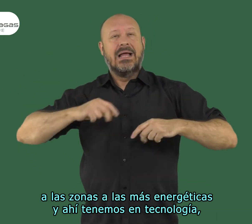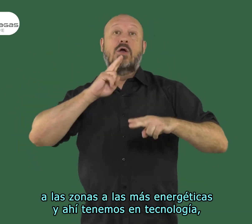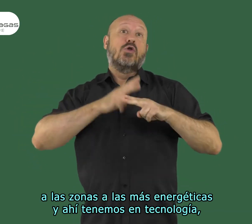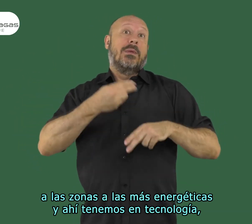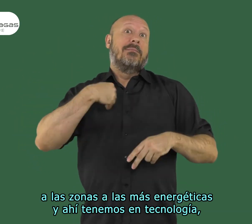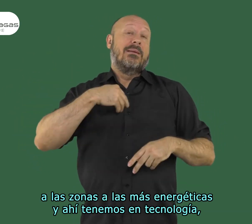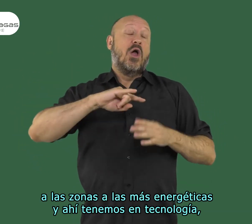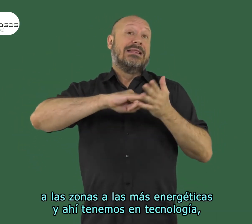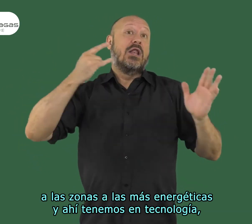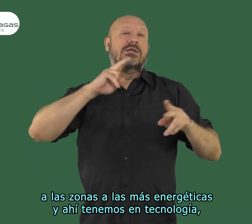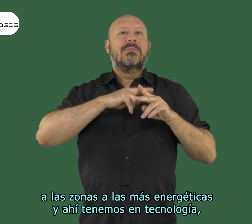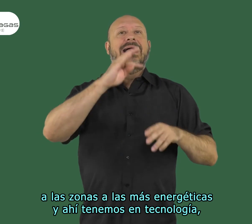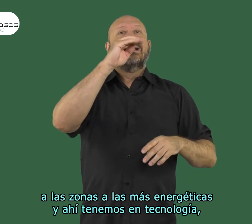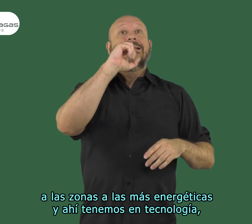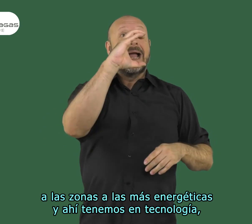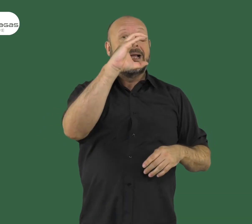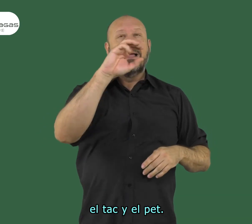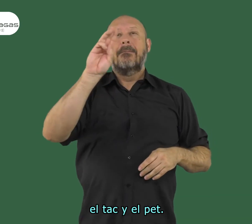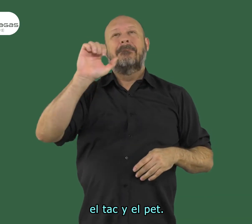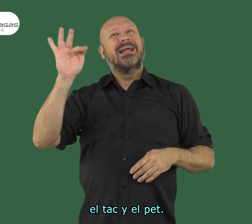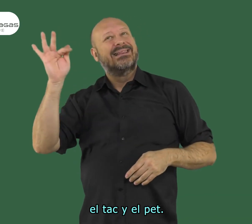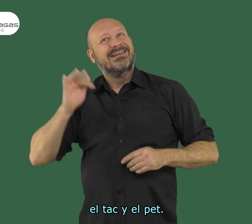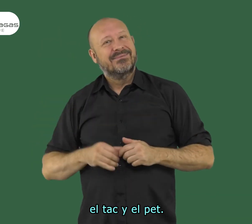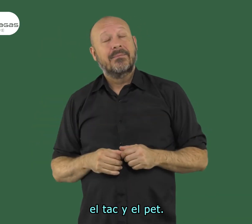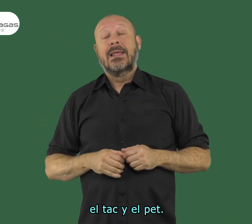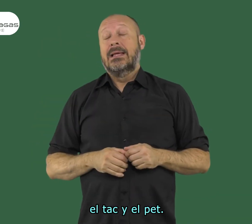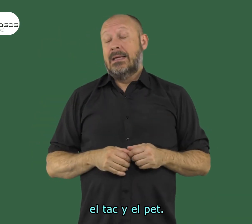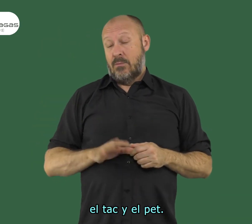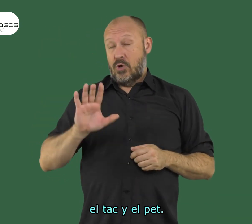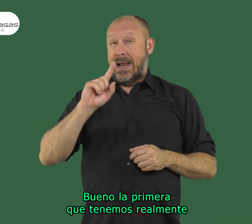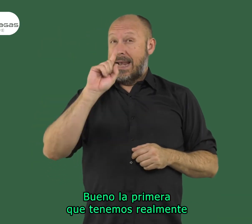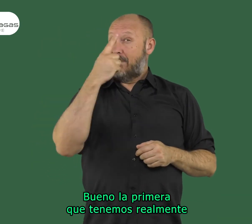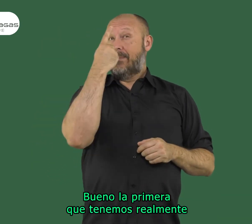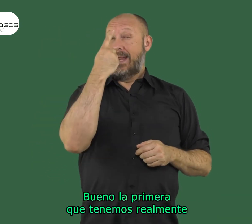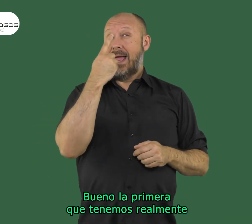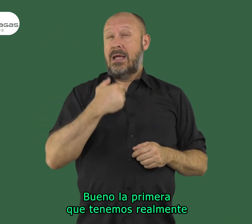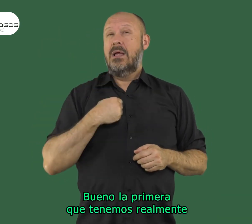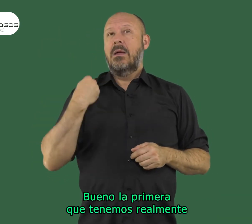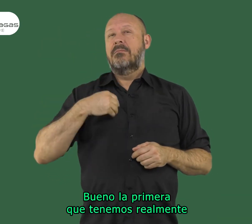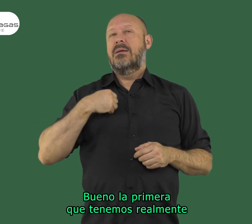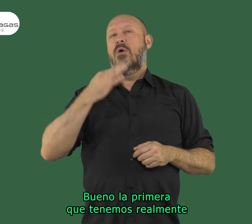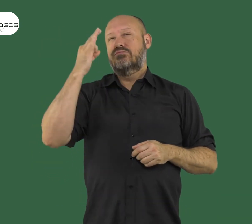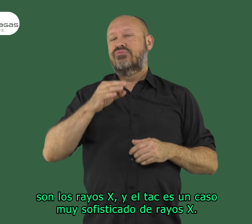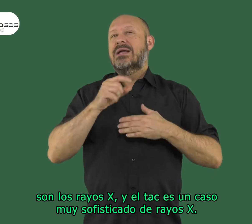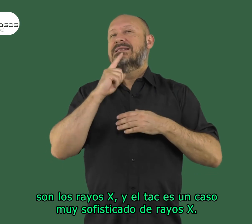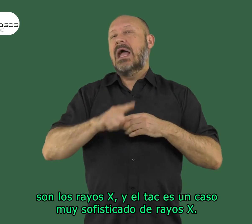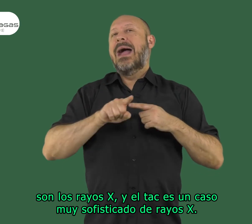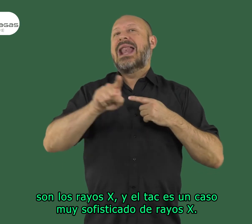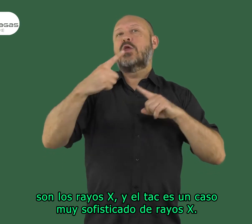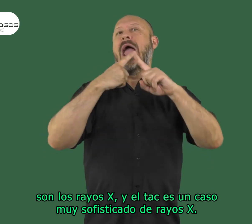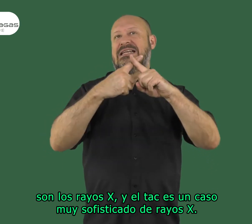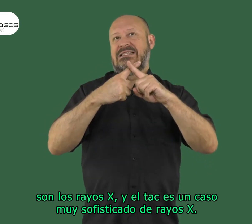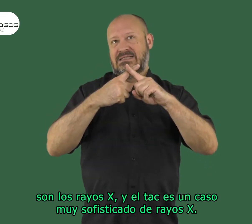las más energéticas. Y ahí tenemos en tecnología el TAC y el PET. Bueno, la primera que tenemos realmente son los